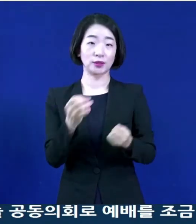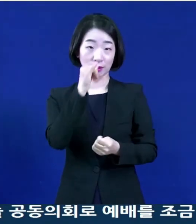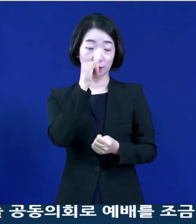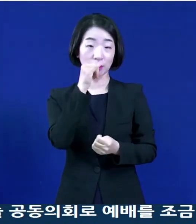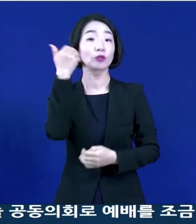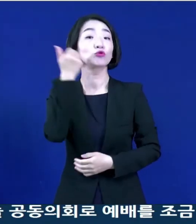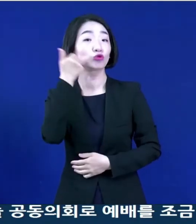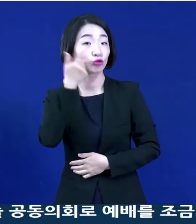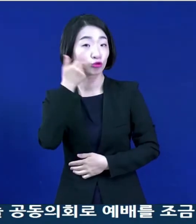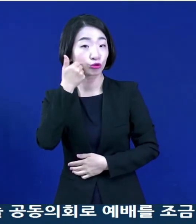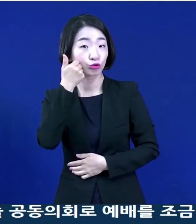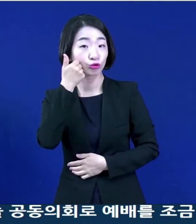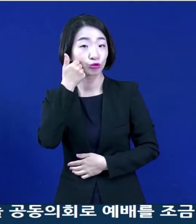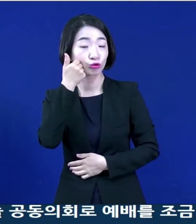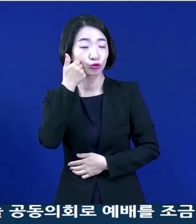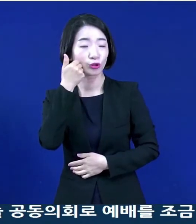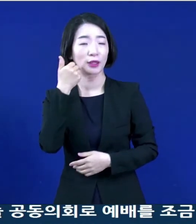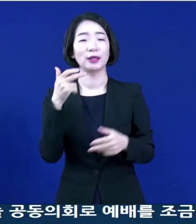누구일까요?